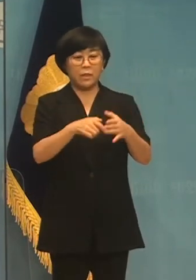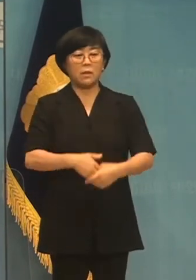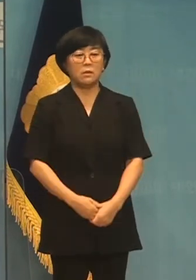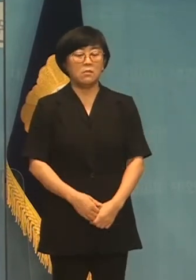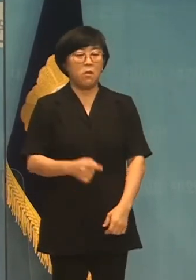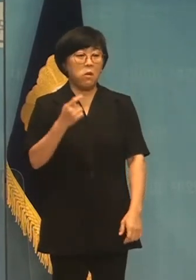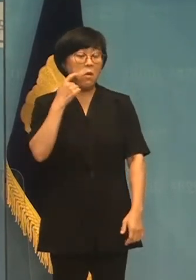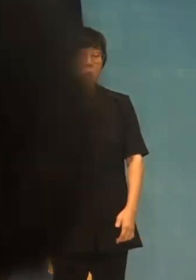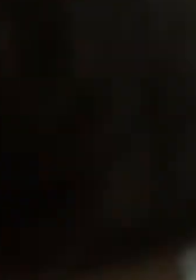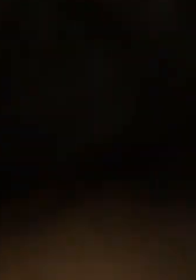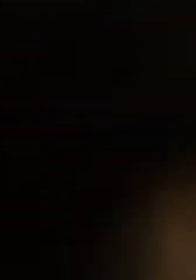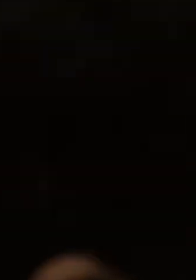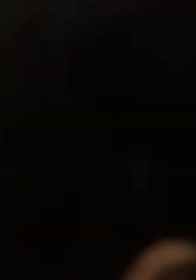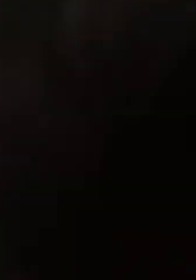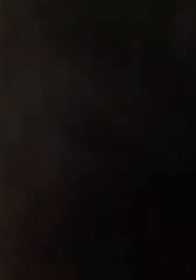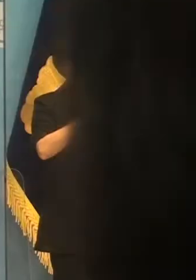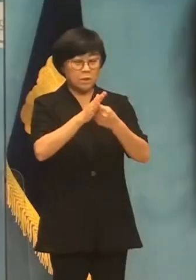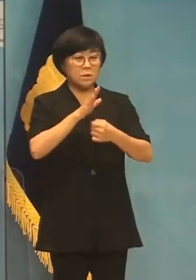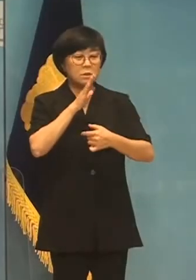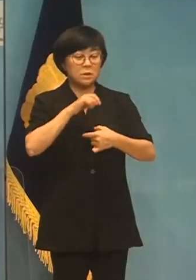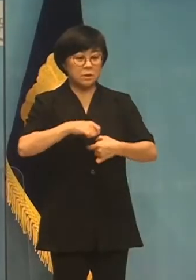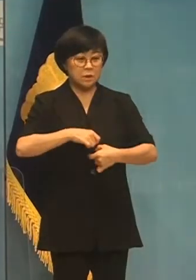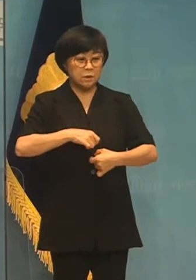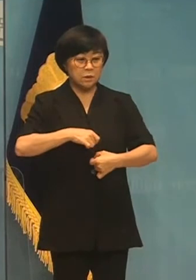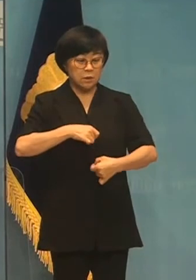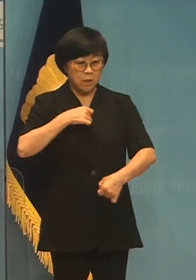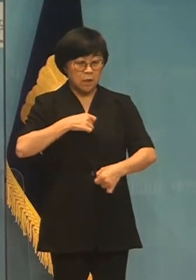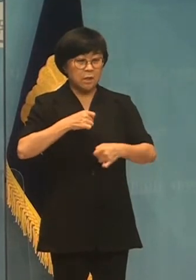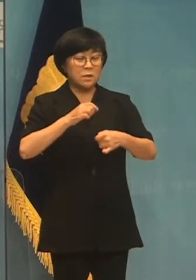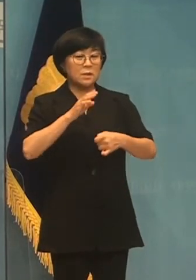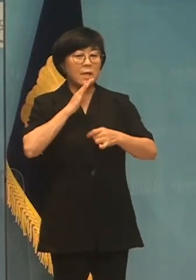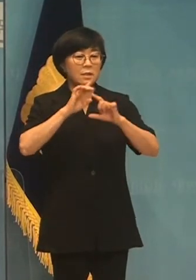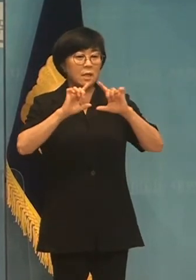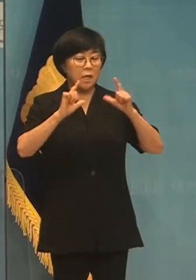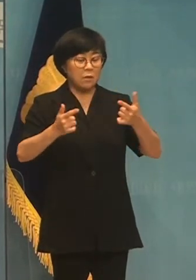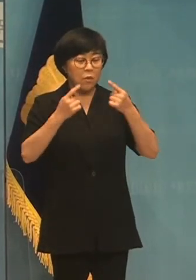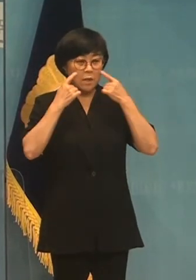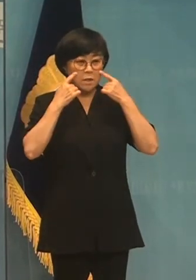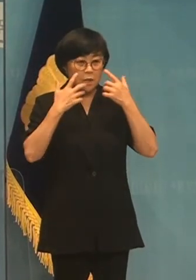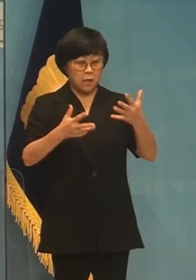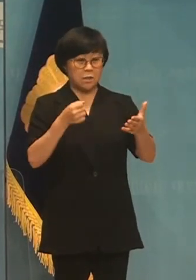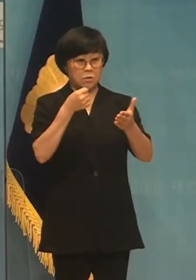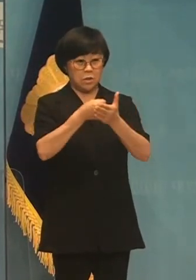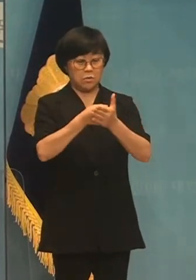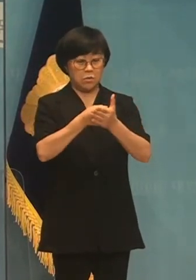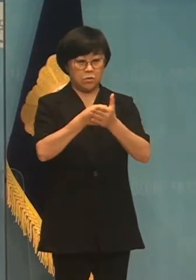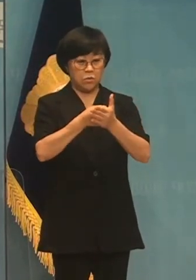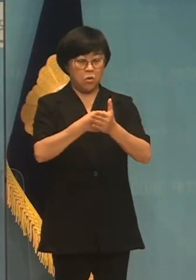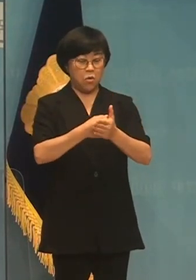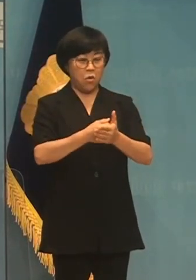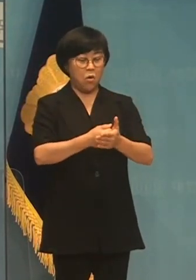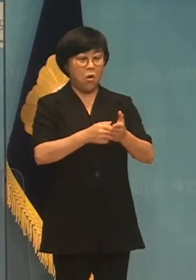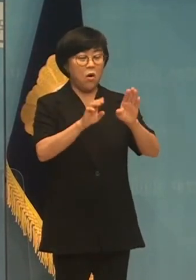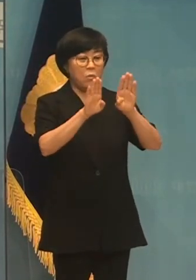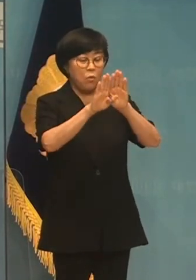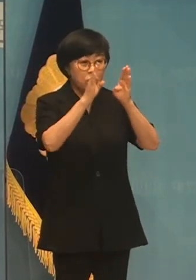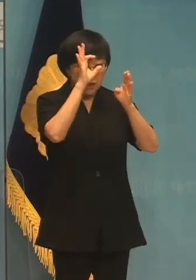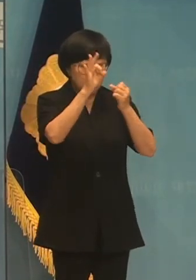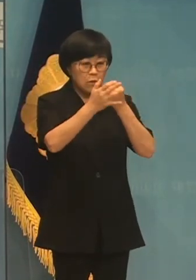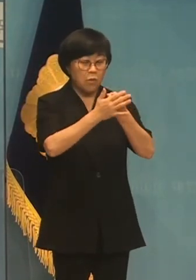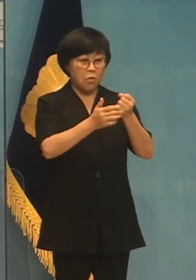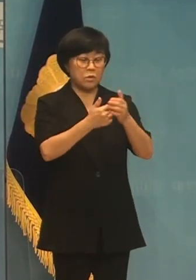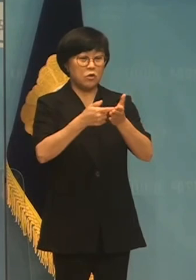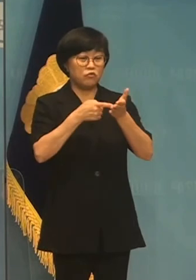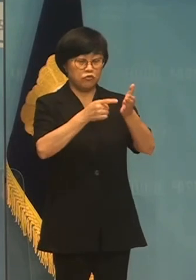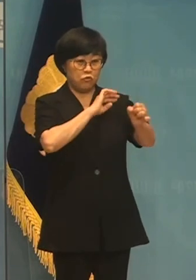허위 조작 보도의 정의를 사실이 아닌 경우로 명확히 규정하는 것, 열람차단 청구권 관련